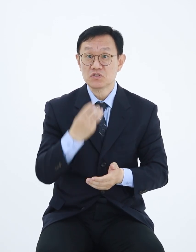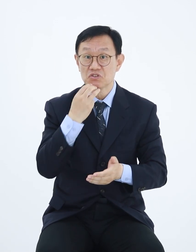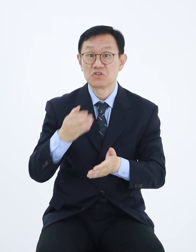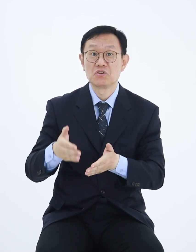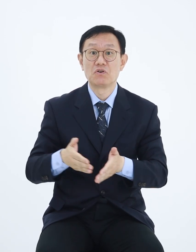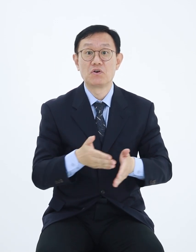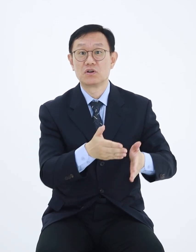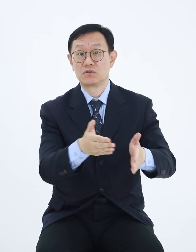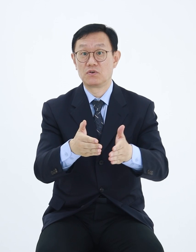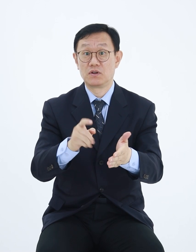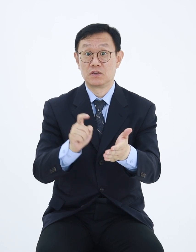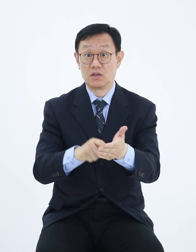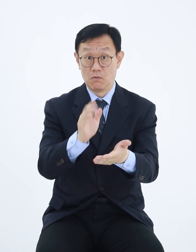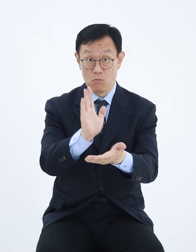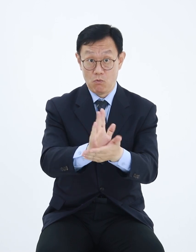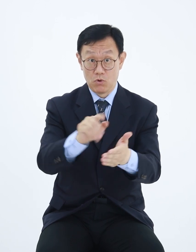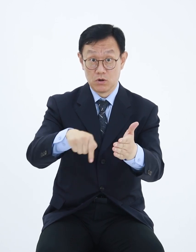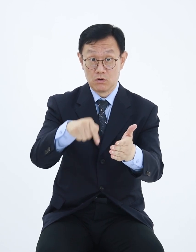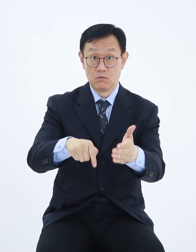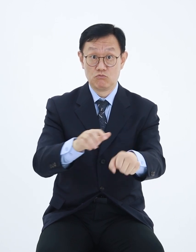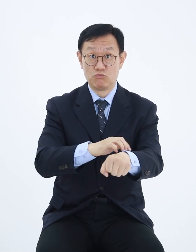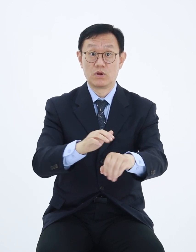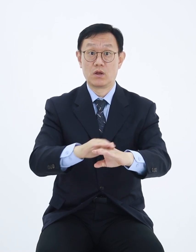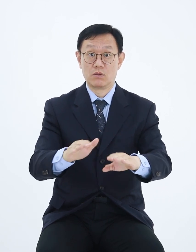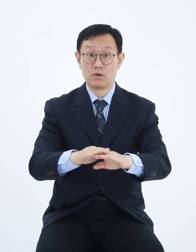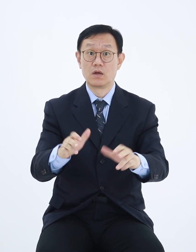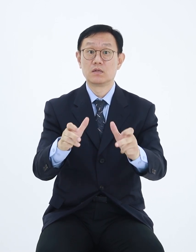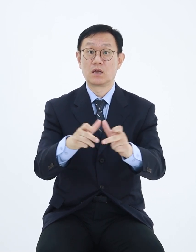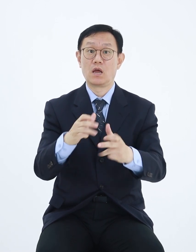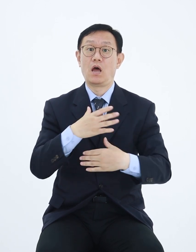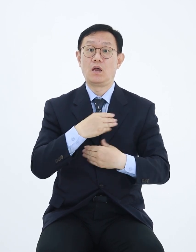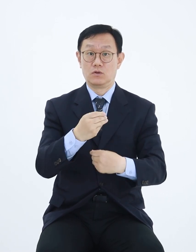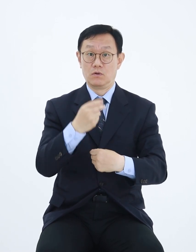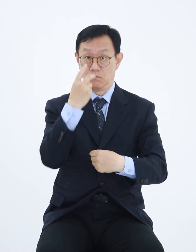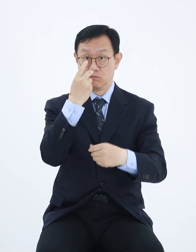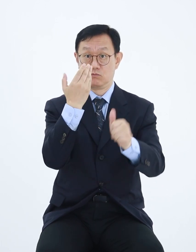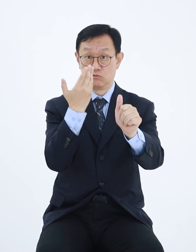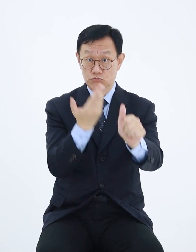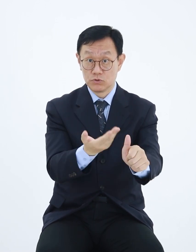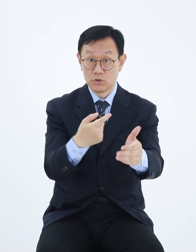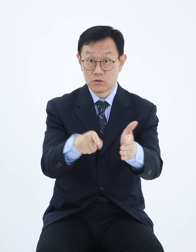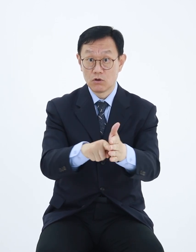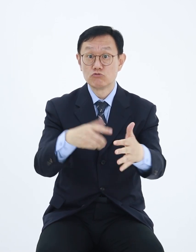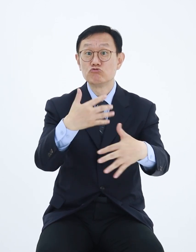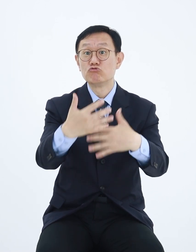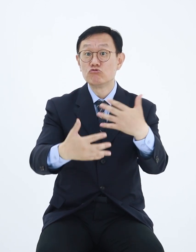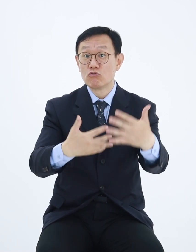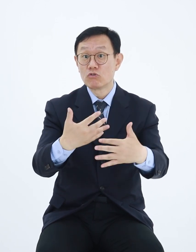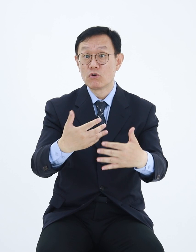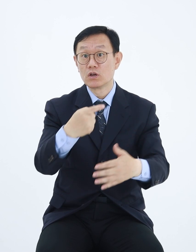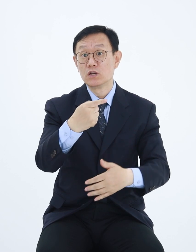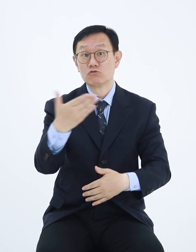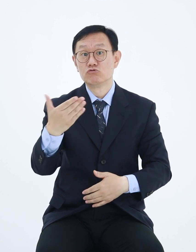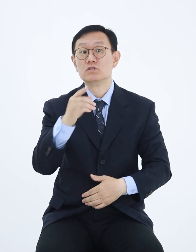소방재난본부는 이런 불편을 해소하고 장애인의 안전을 보장하기 위해 수어로 119 신고를 할 수 있도록